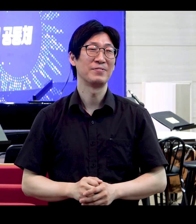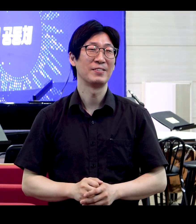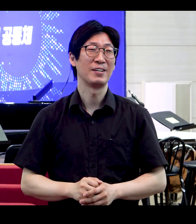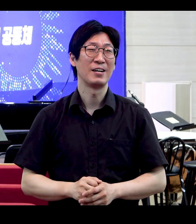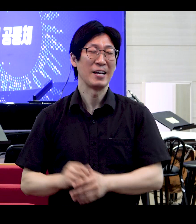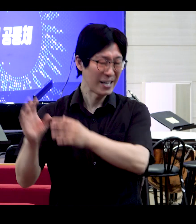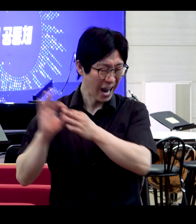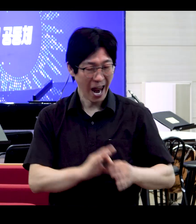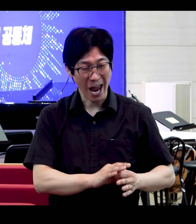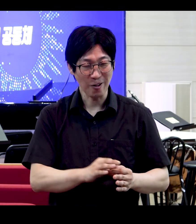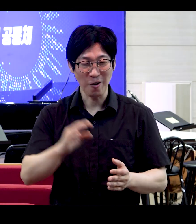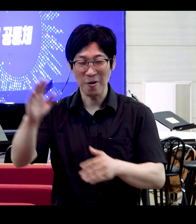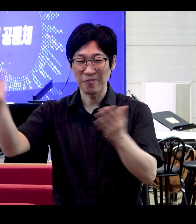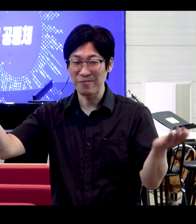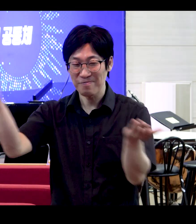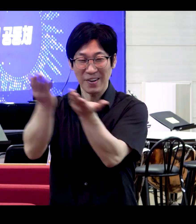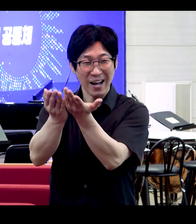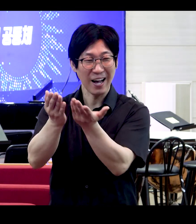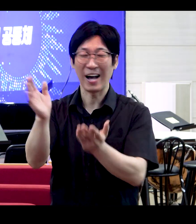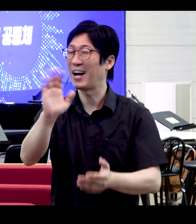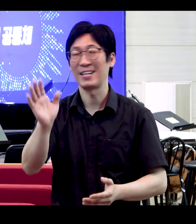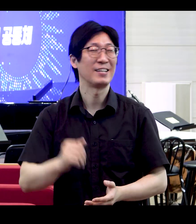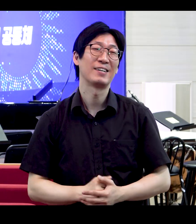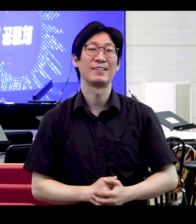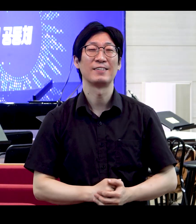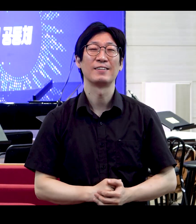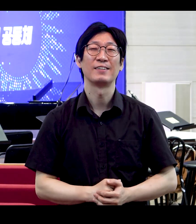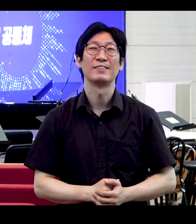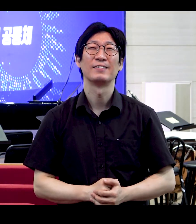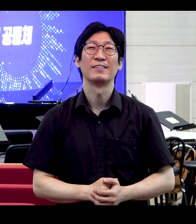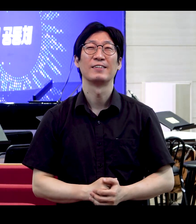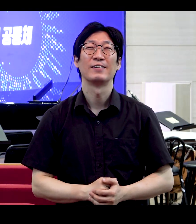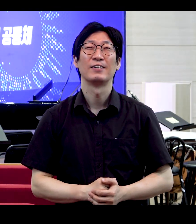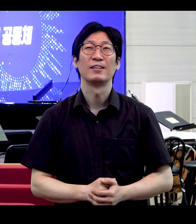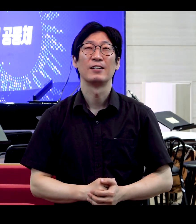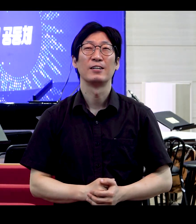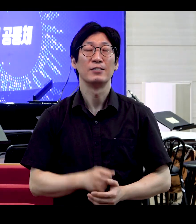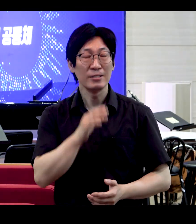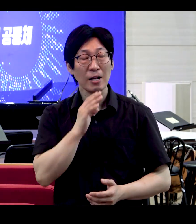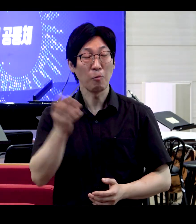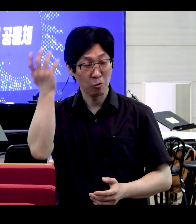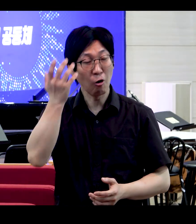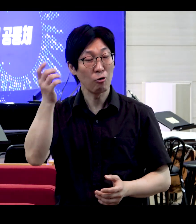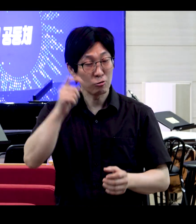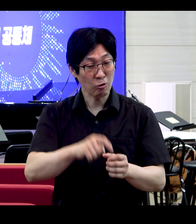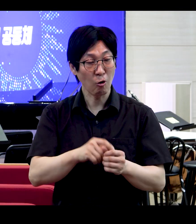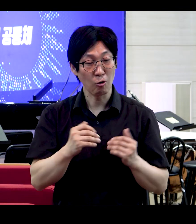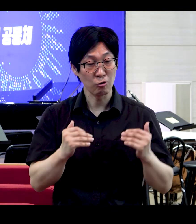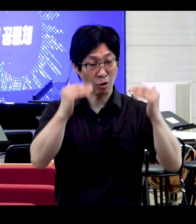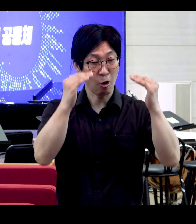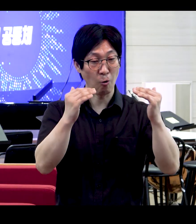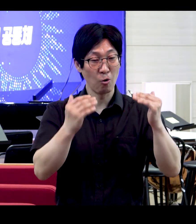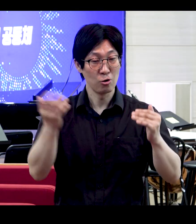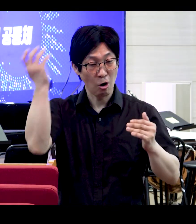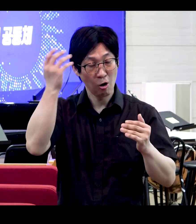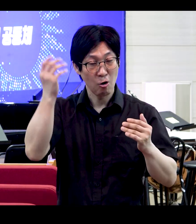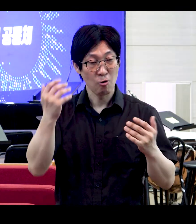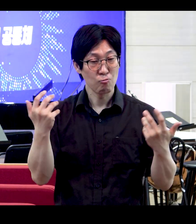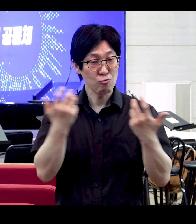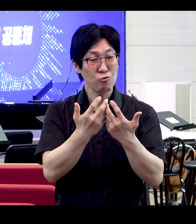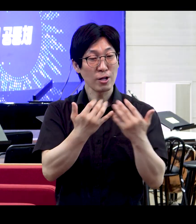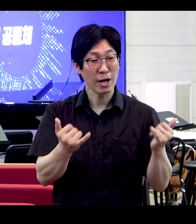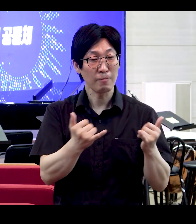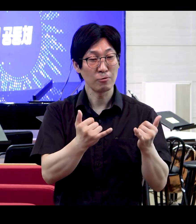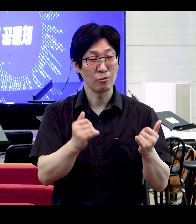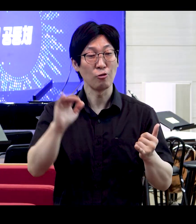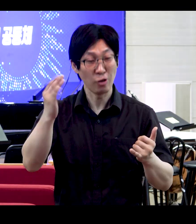사람들 가운데 거의 그럴 수가 없어요. 물론 영적으로 정말 성숙하고 정말 영적 경지에 올라가면요,